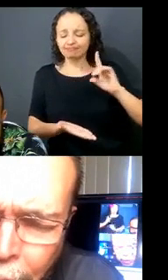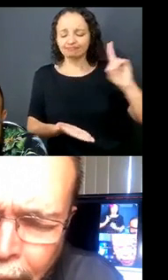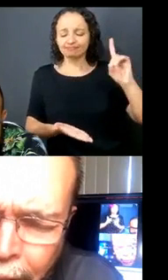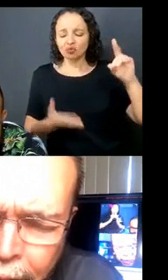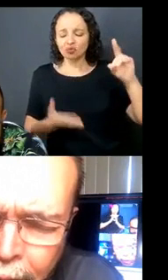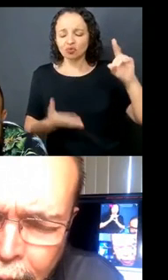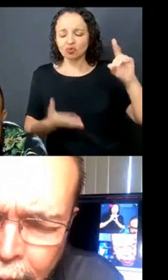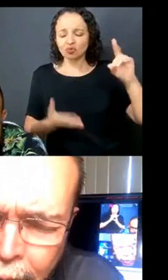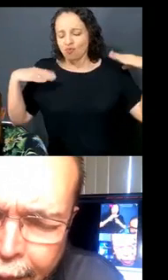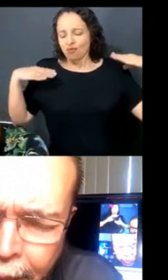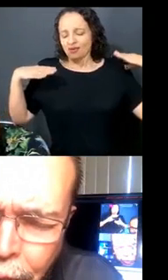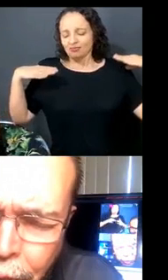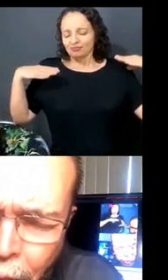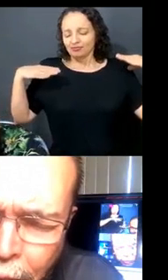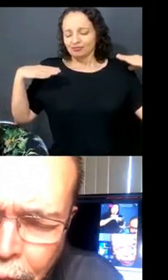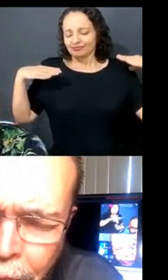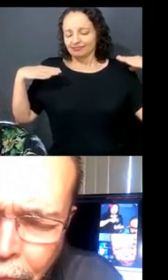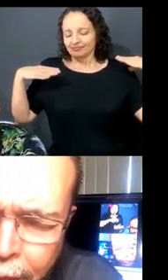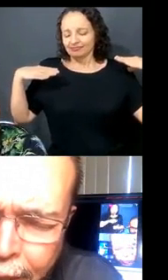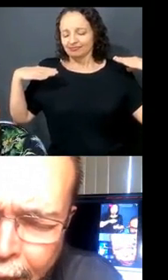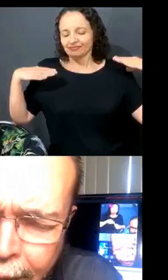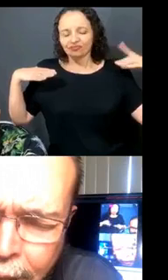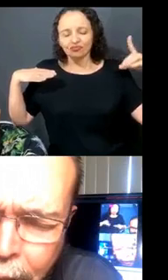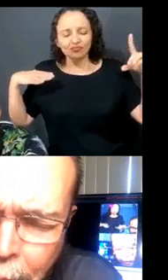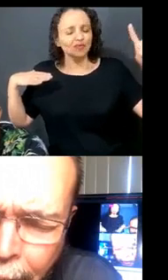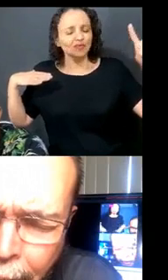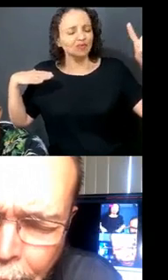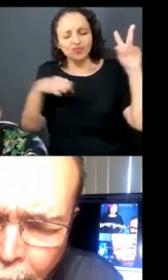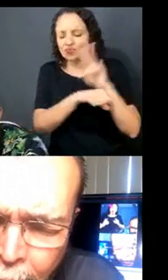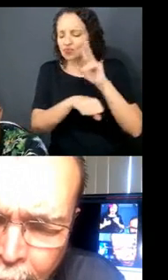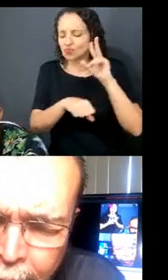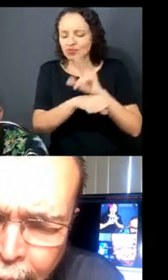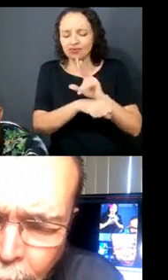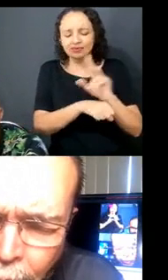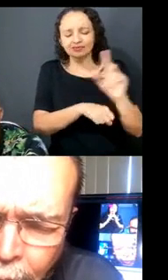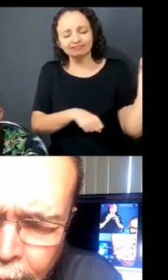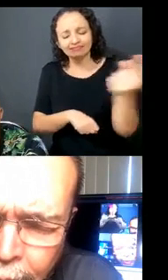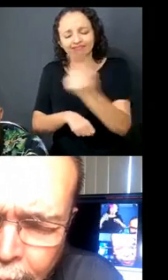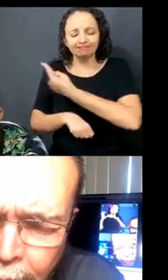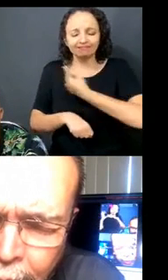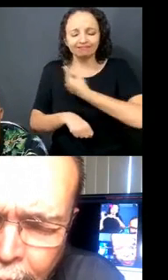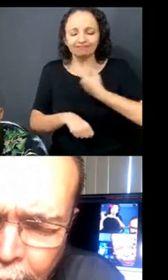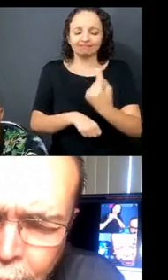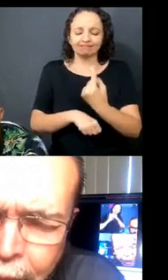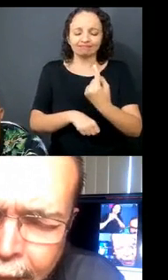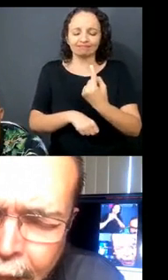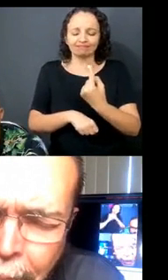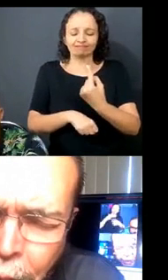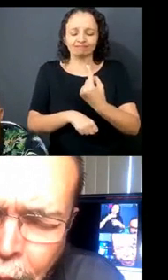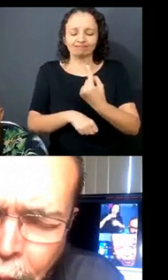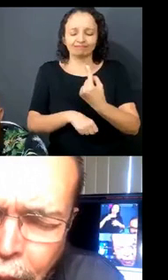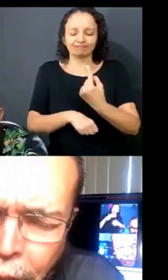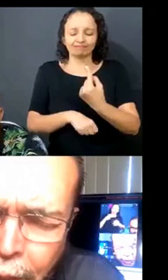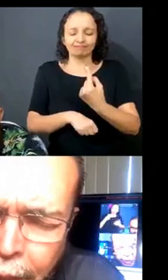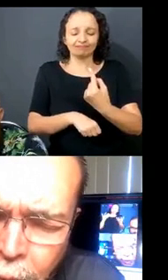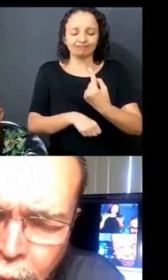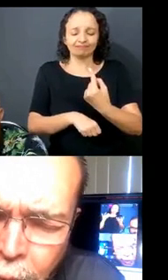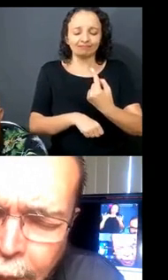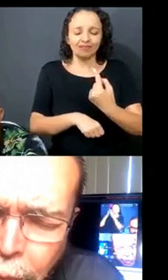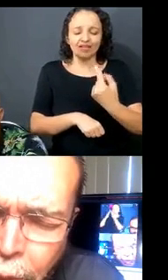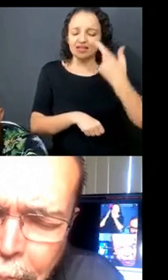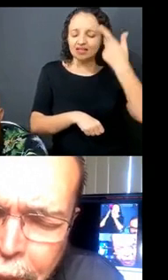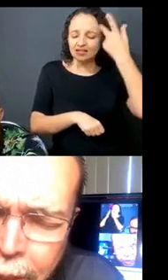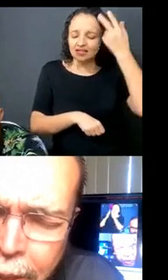Senhor cubra a cada um de nós com as Tuas asas, Pai. Senhor, Amém, Jesus. nos dá sabedoria.